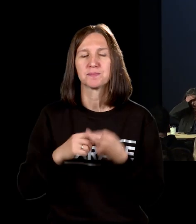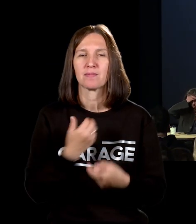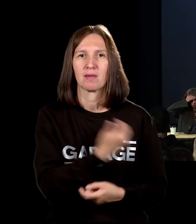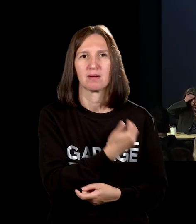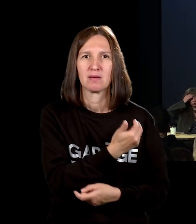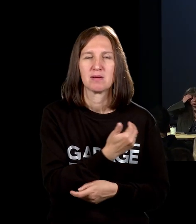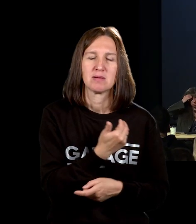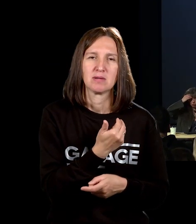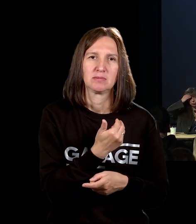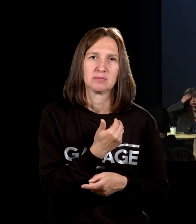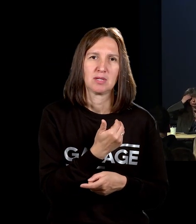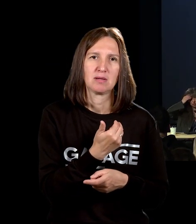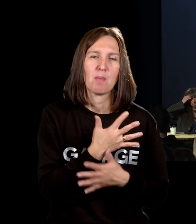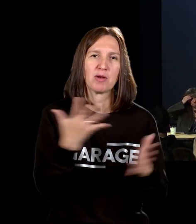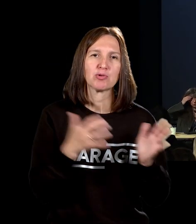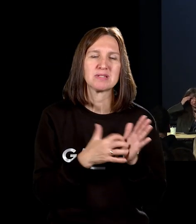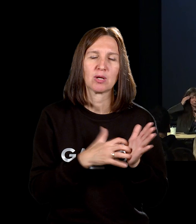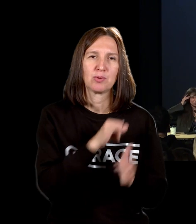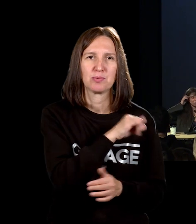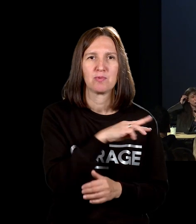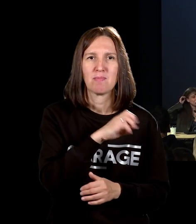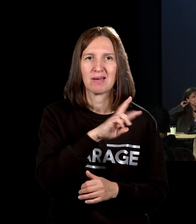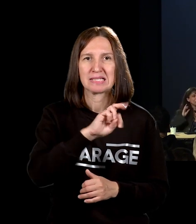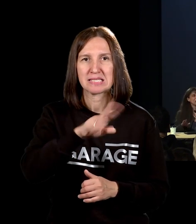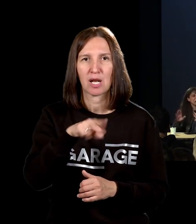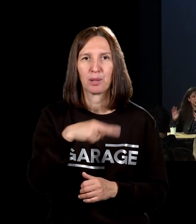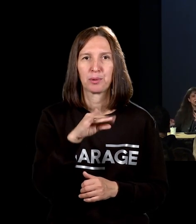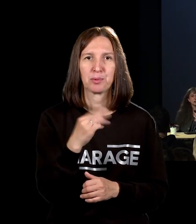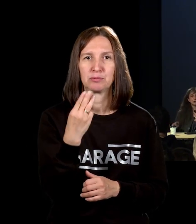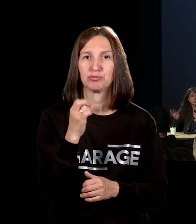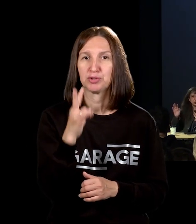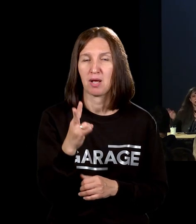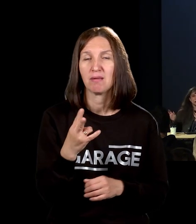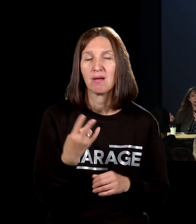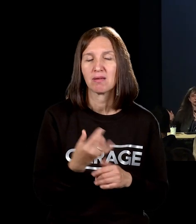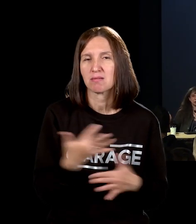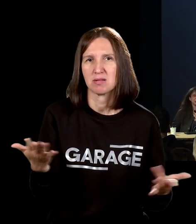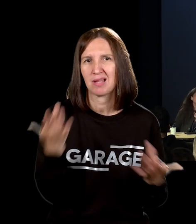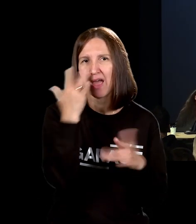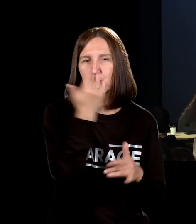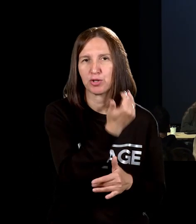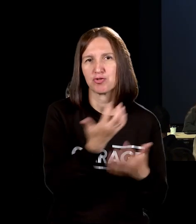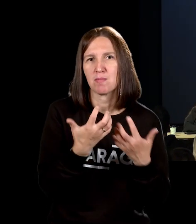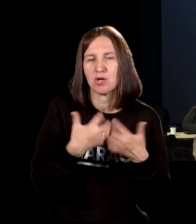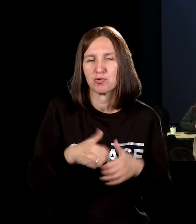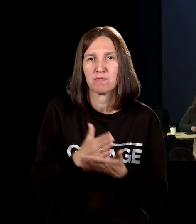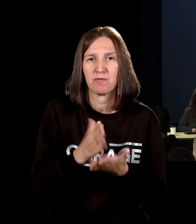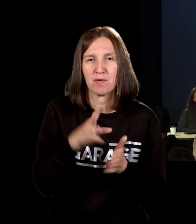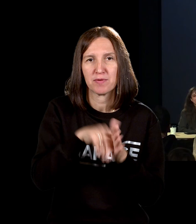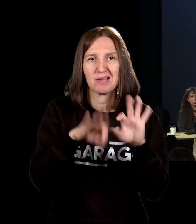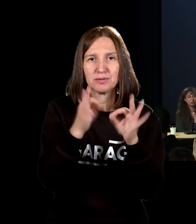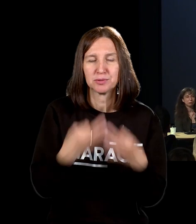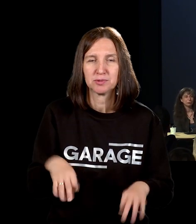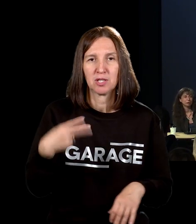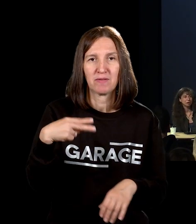стеклу, большому стеклу Марселя Дюшана, это привет множеству эротических машин, которые существовали в искусстве